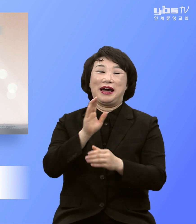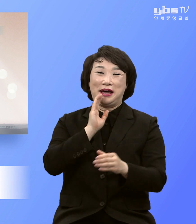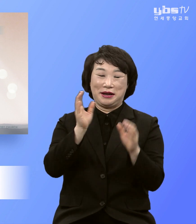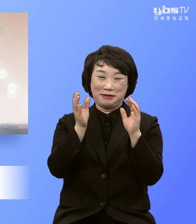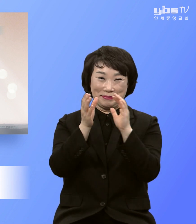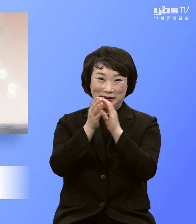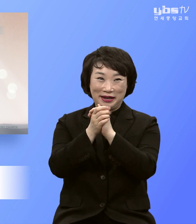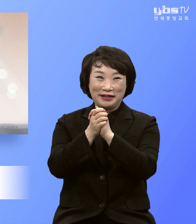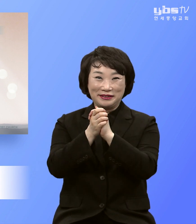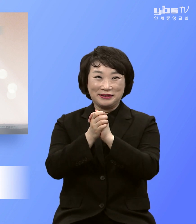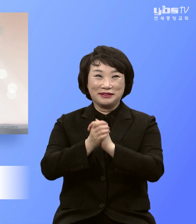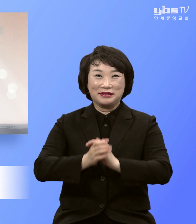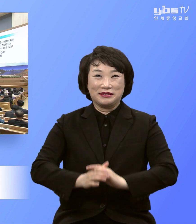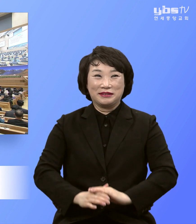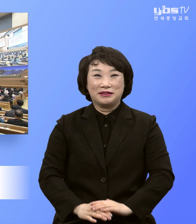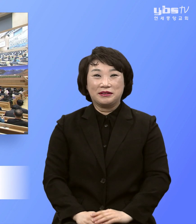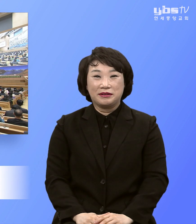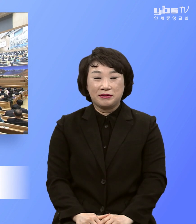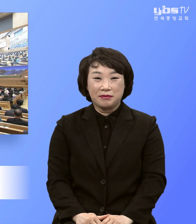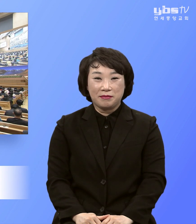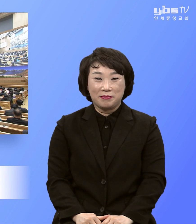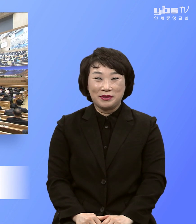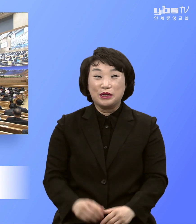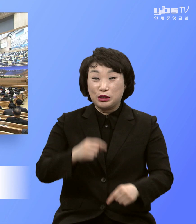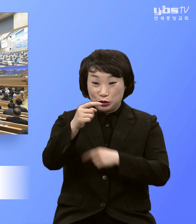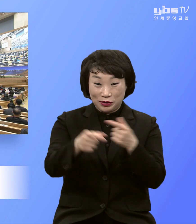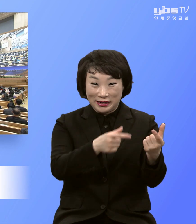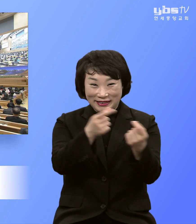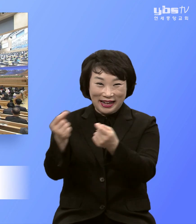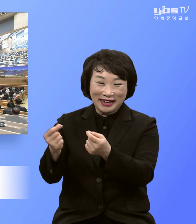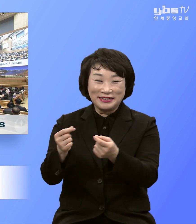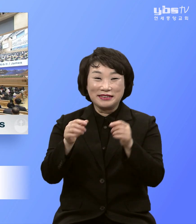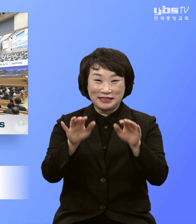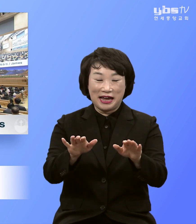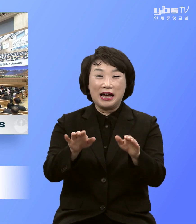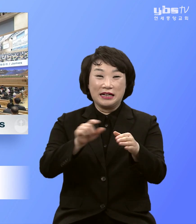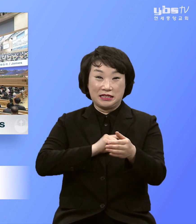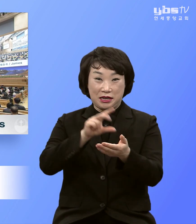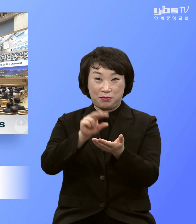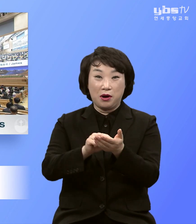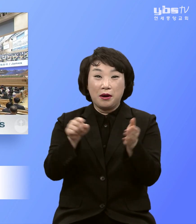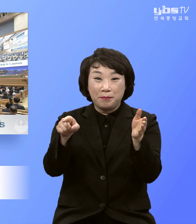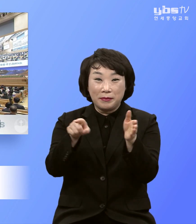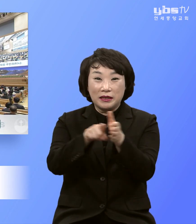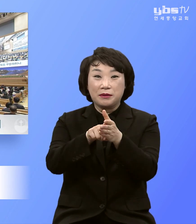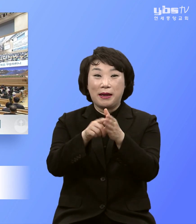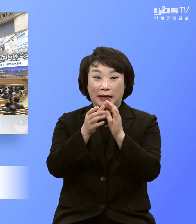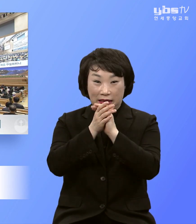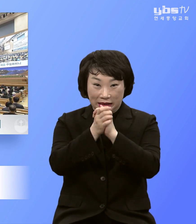내어주리라. 아멘. 따라서 합시다. 믿음의 기도는